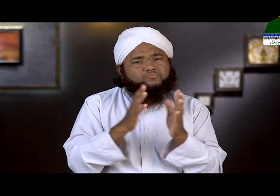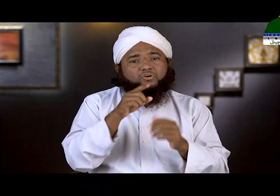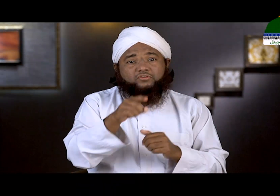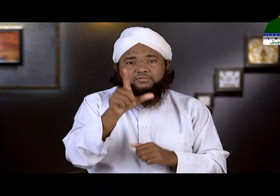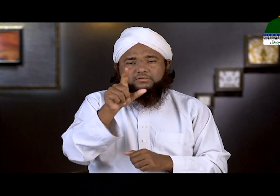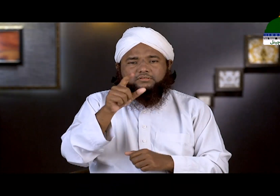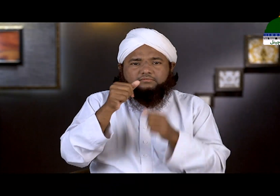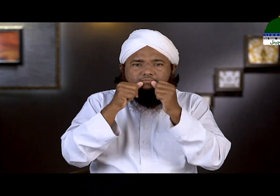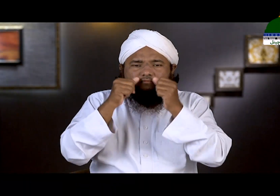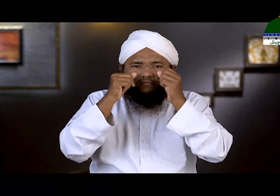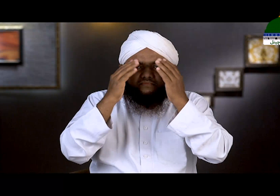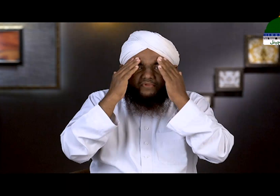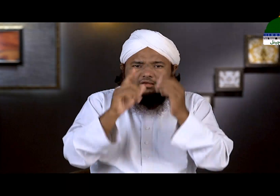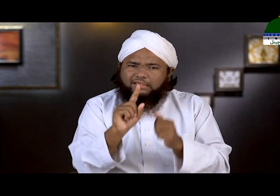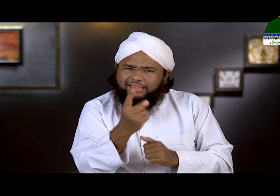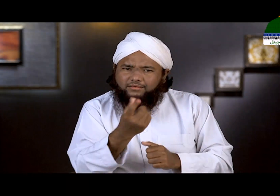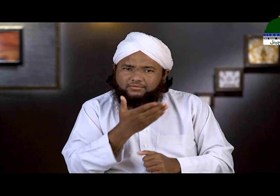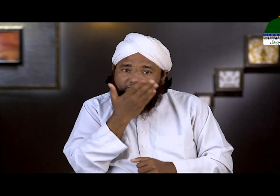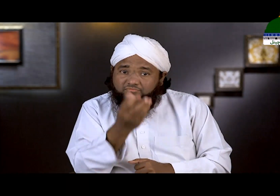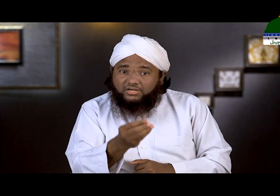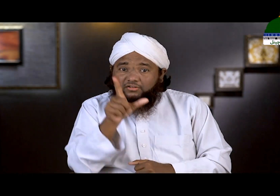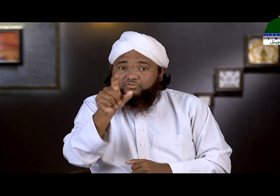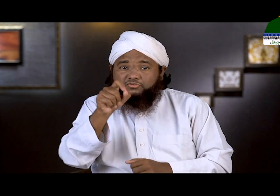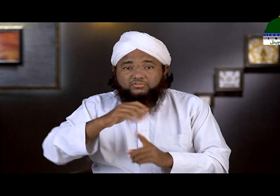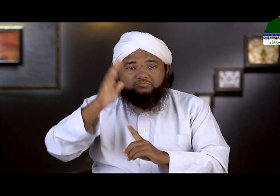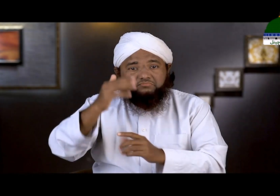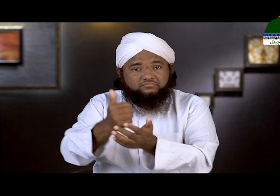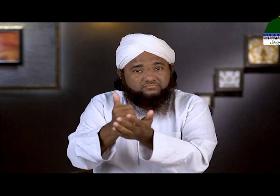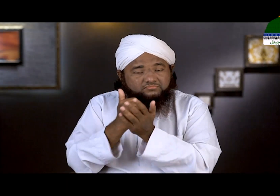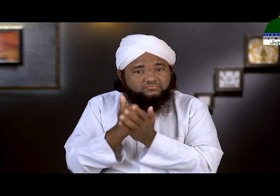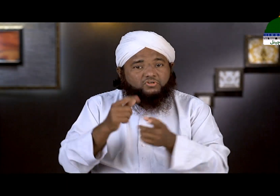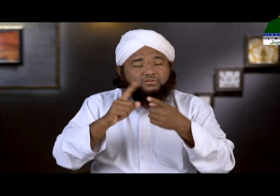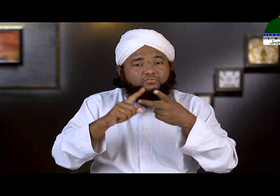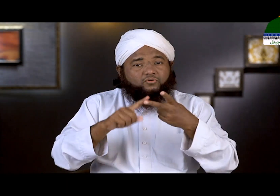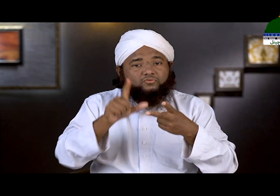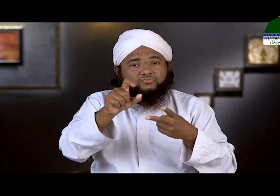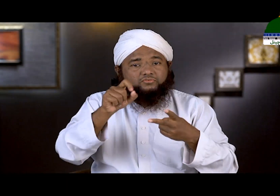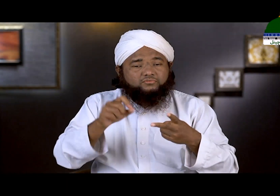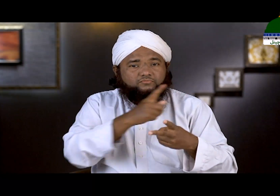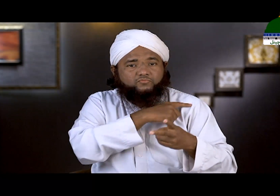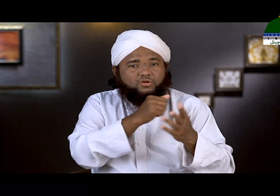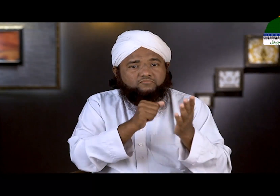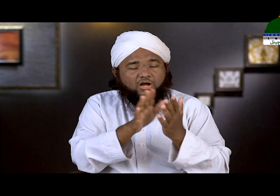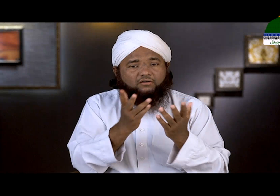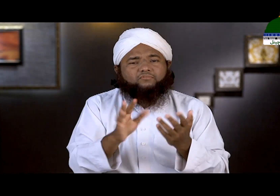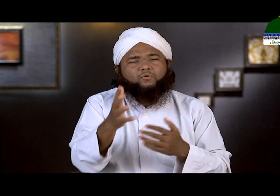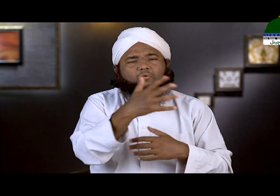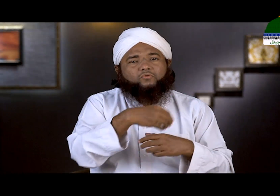اللہ پاک کی طرف سے 10 رحمتیں ملنے کی اہمیت کو وہی جانتے تھے۔ اعلیٰ حضرت کے والد مولانا نقی علی